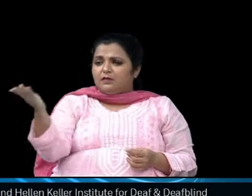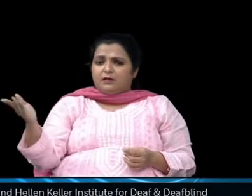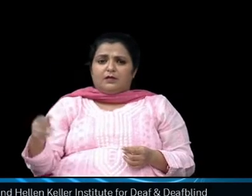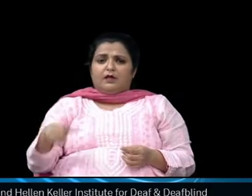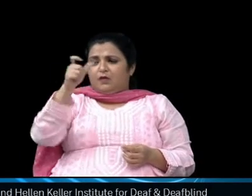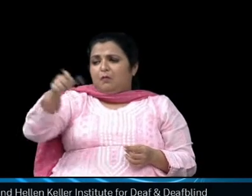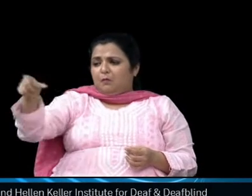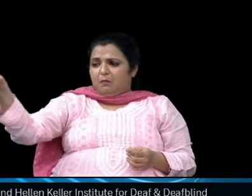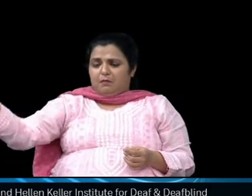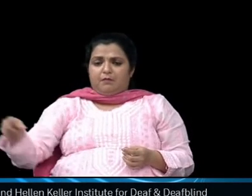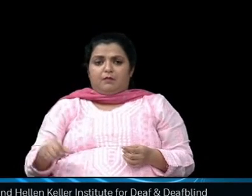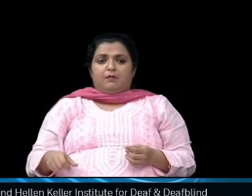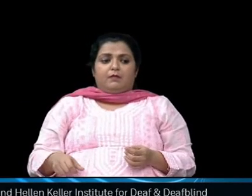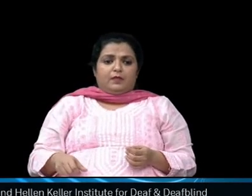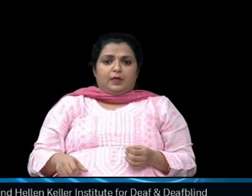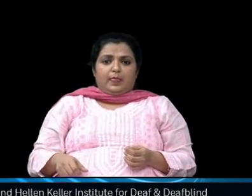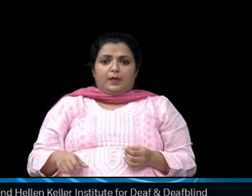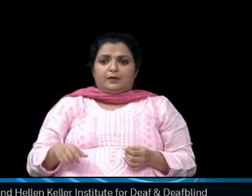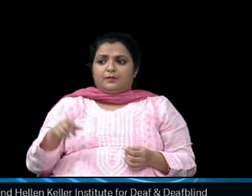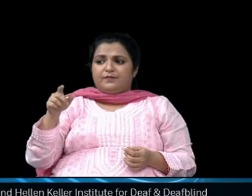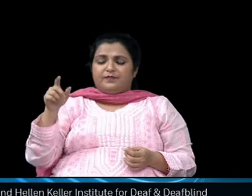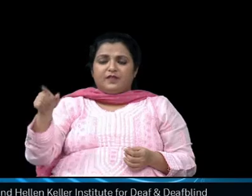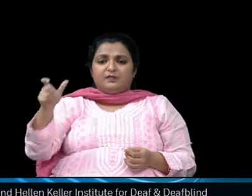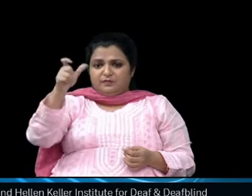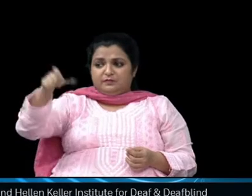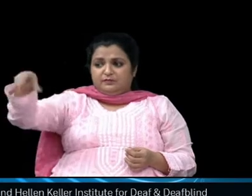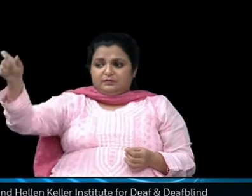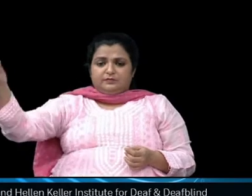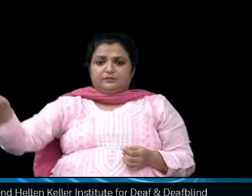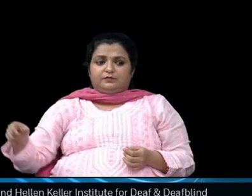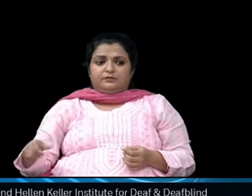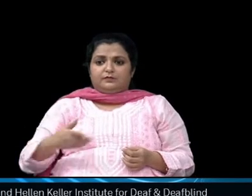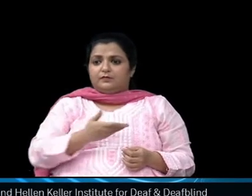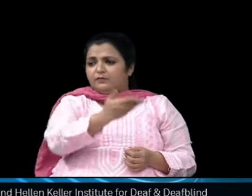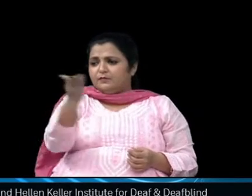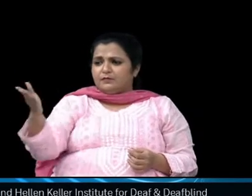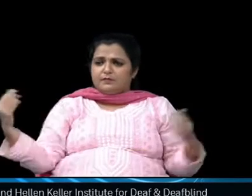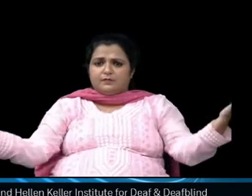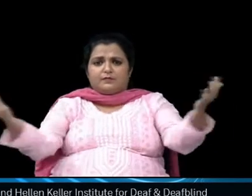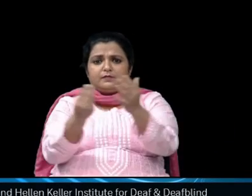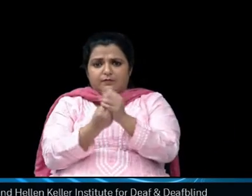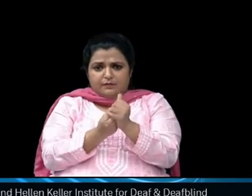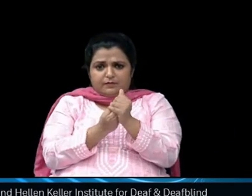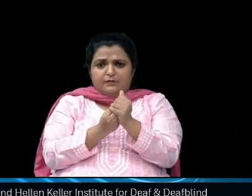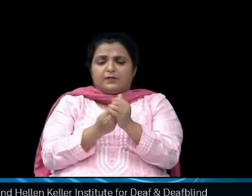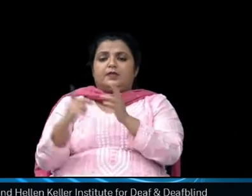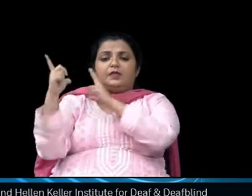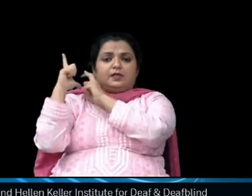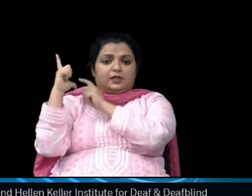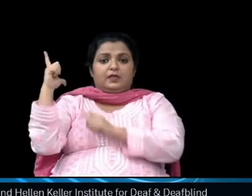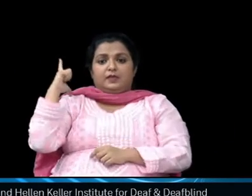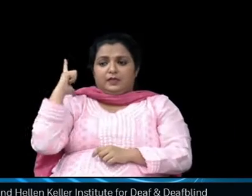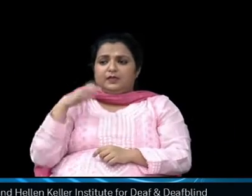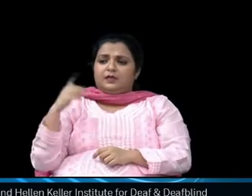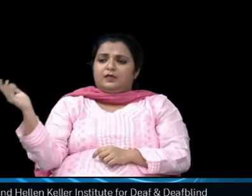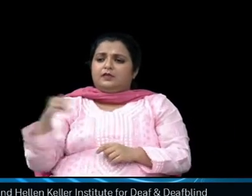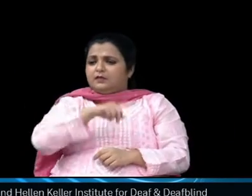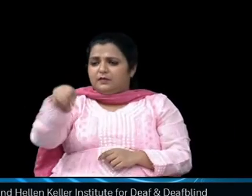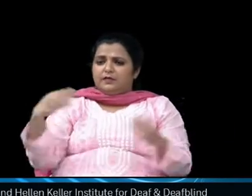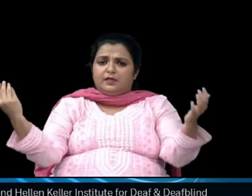स्वच्चता में भाता